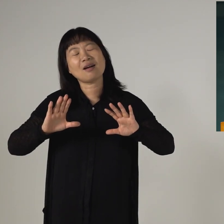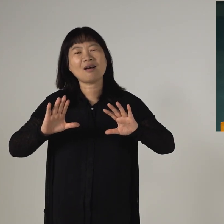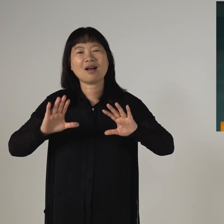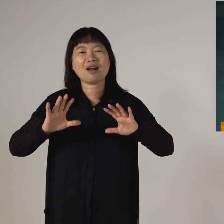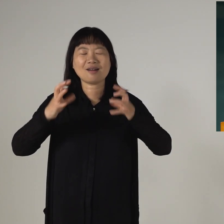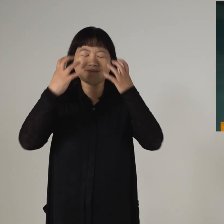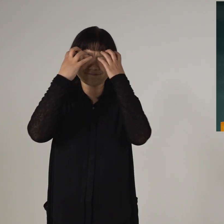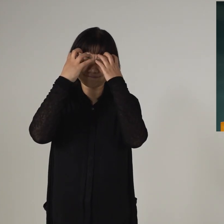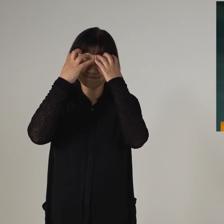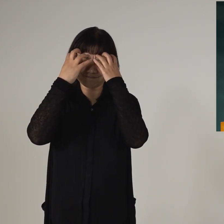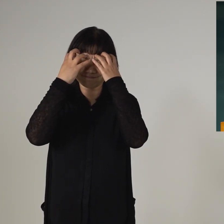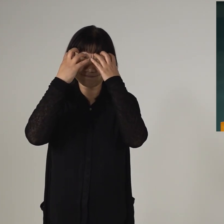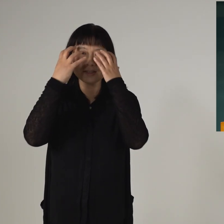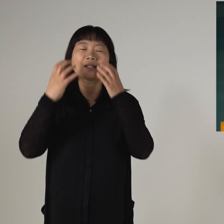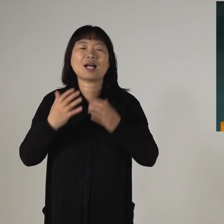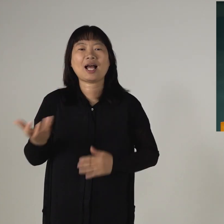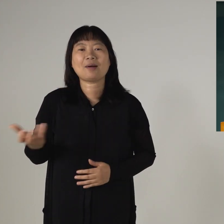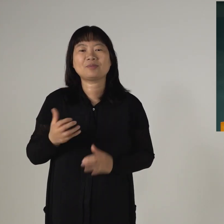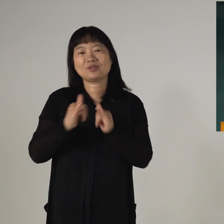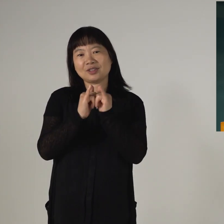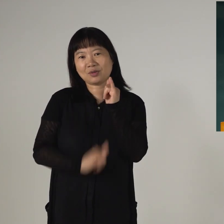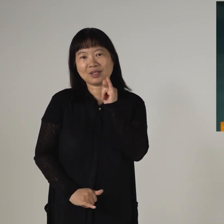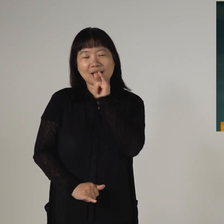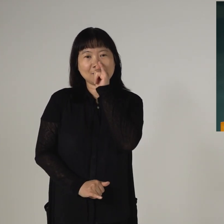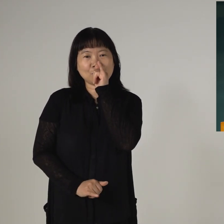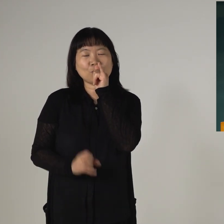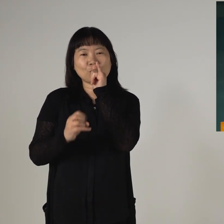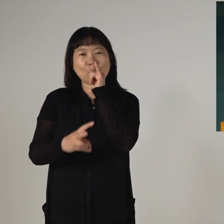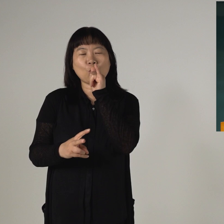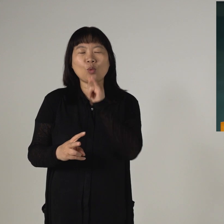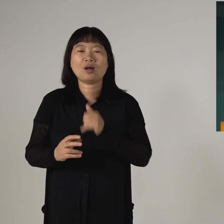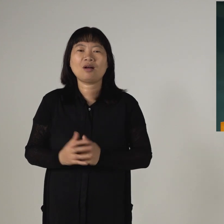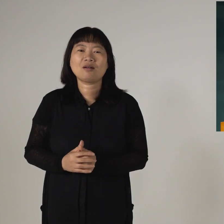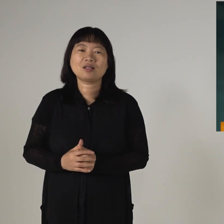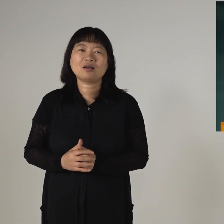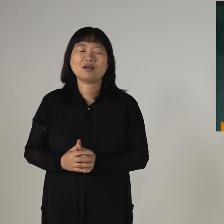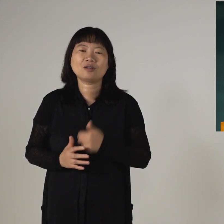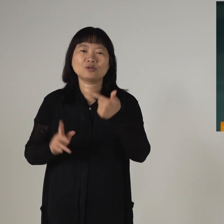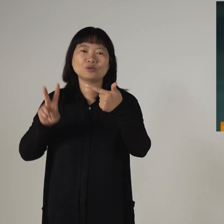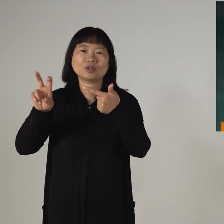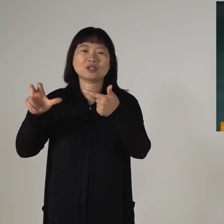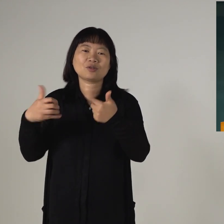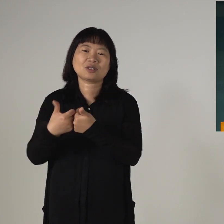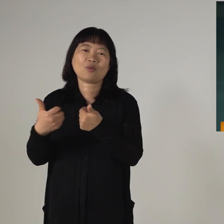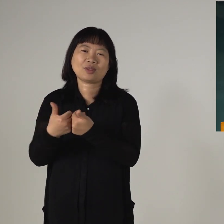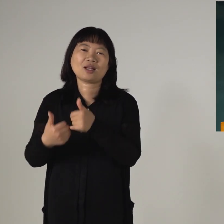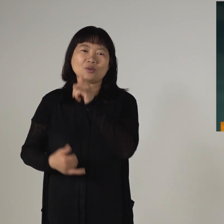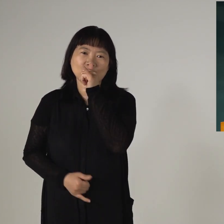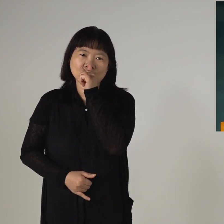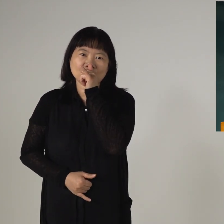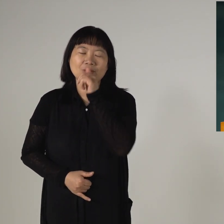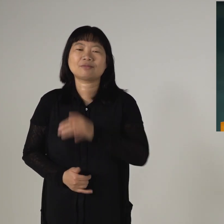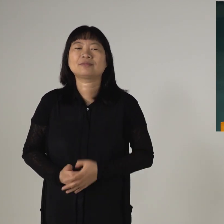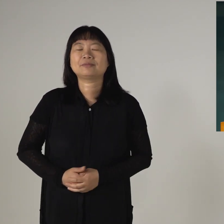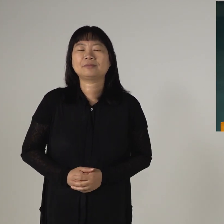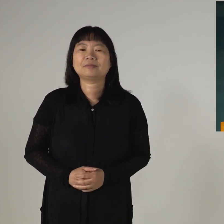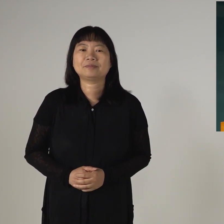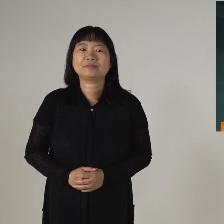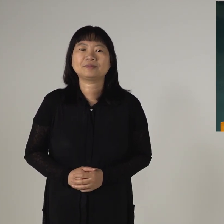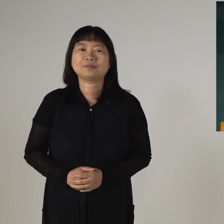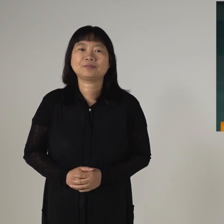아픈 역사가 있었어요. 또 중간에 민족끼리 총뿌리를 마주해야 했던 전쟁도